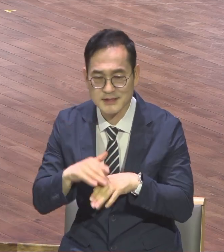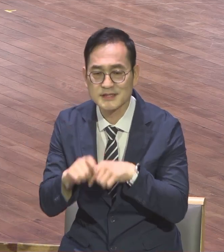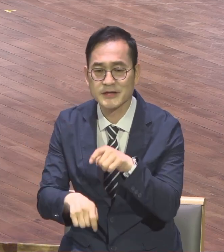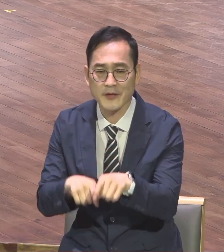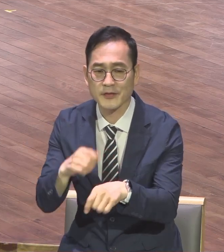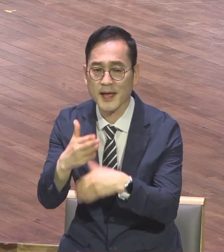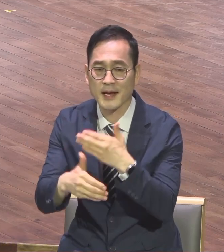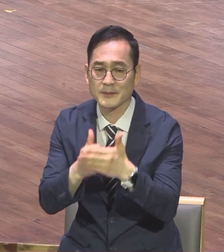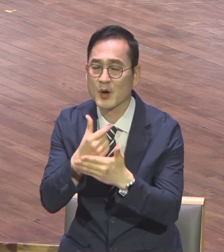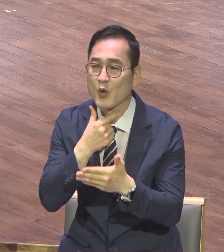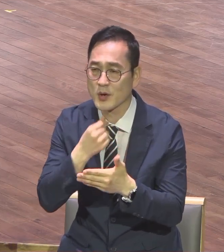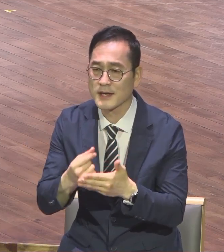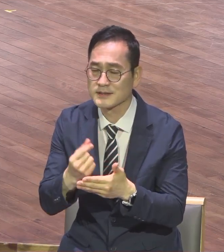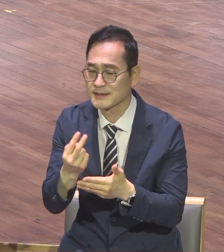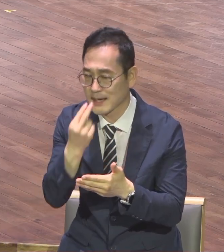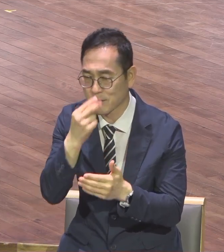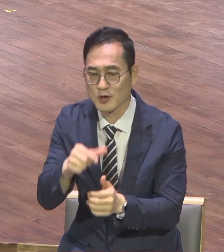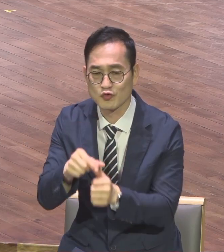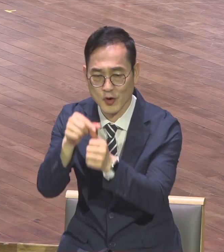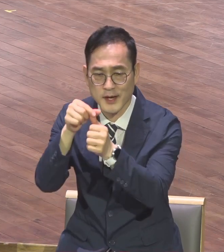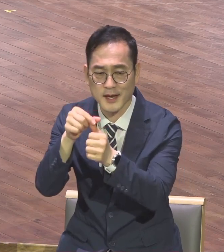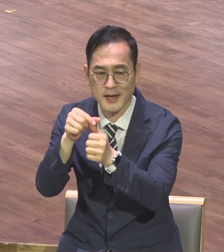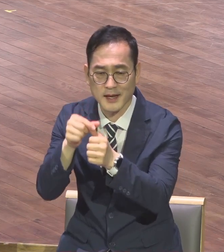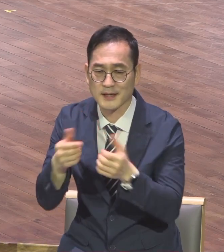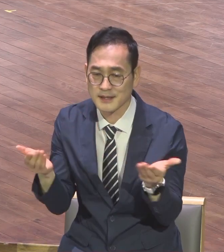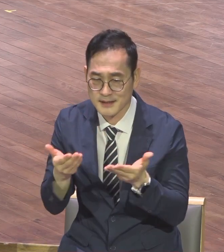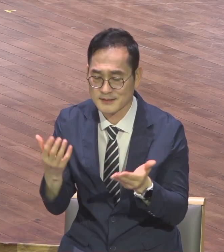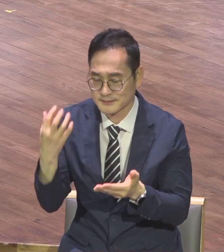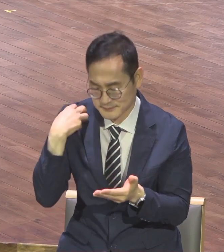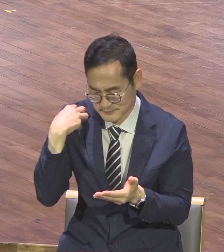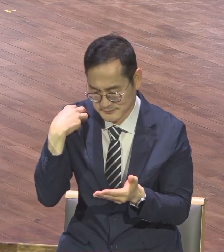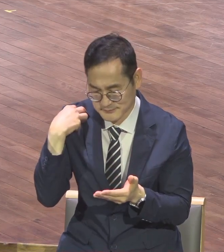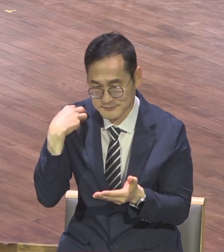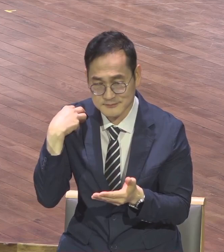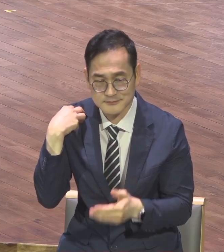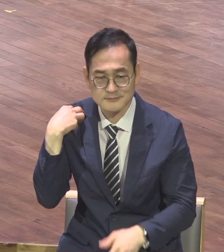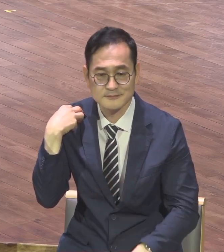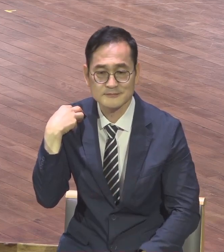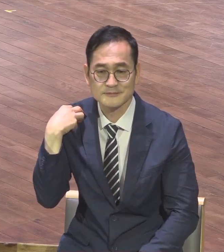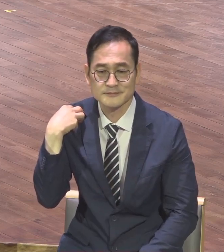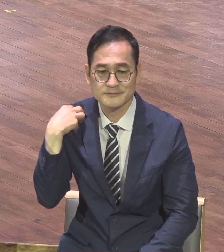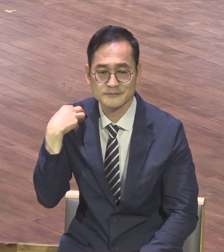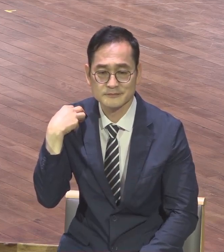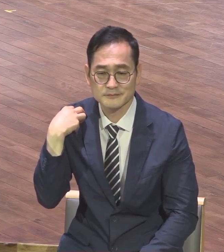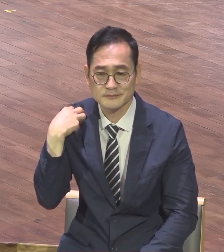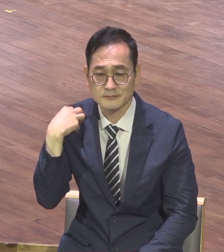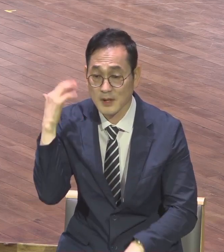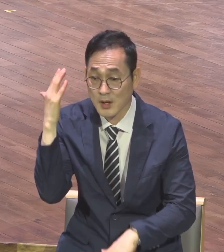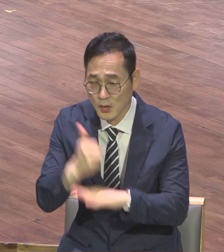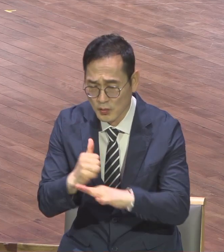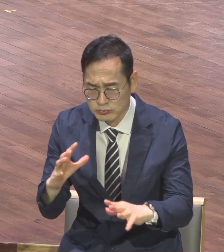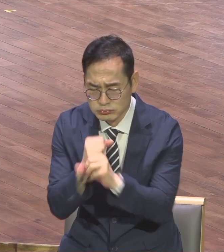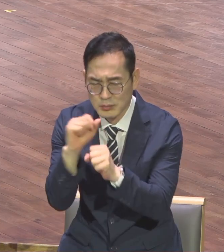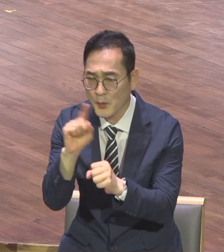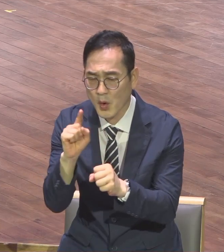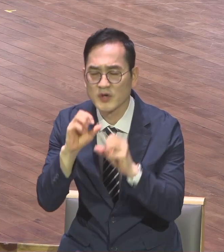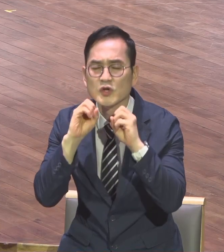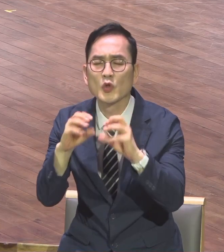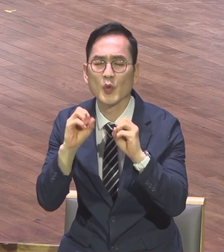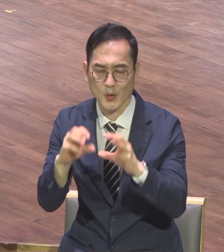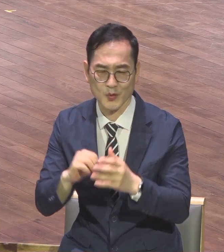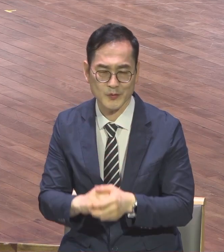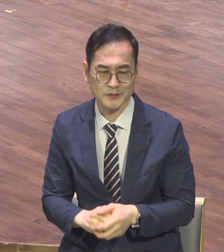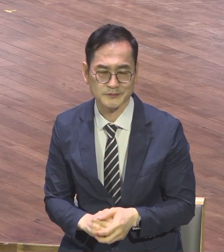원하시는 생명 구원의 역사를 일으켜 나가자. 한마디로 말하면 전도하자 이 말이. 은혜